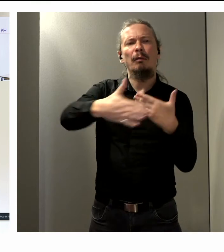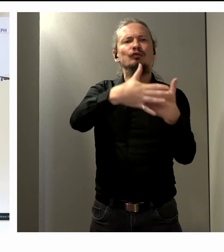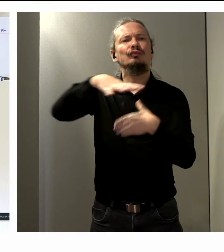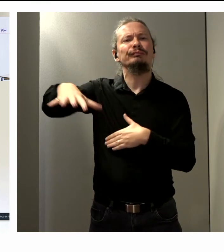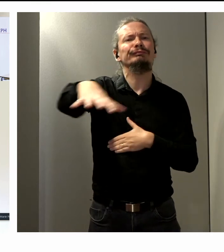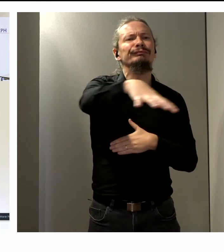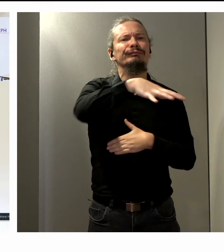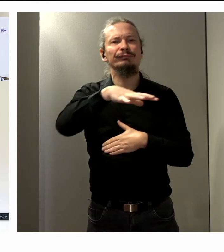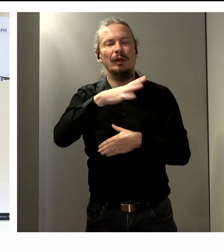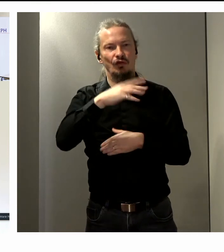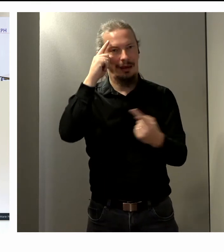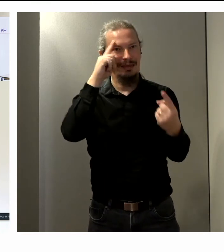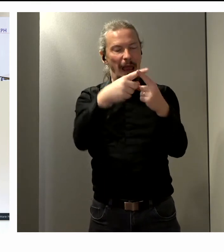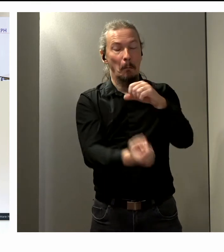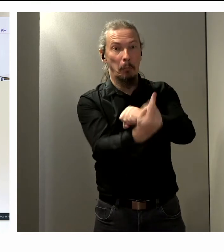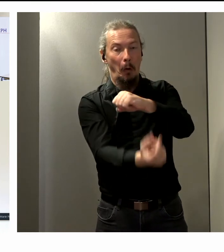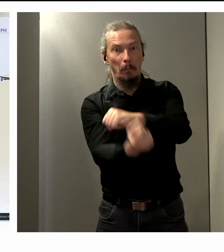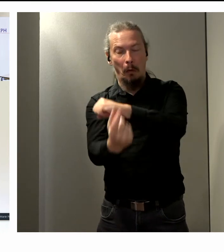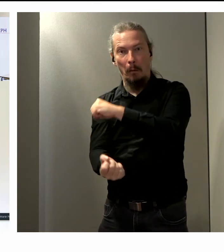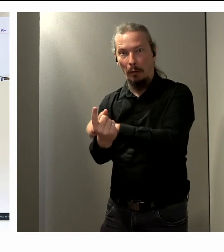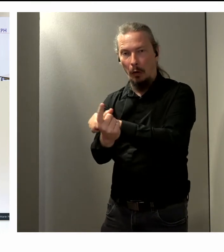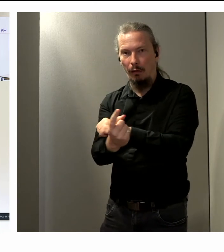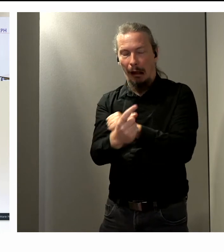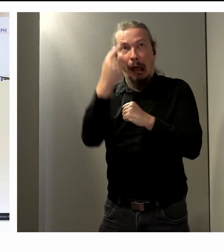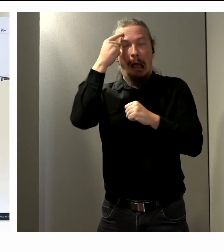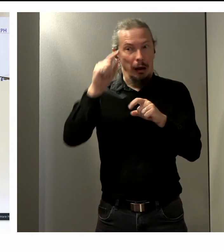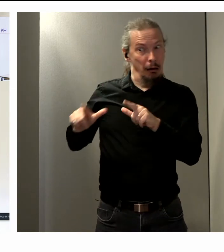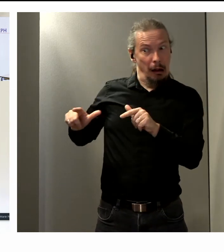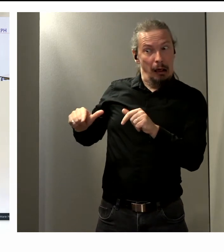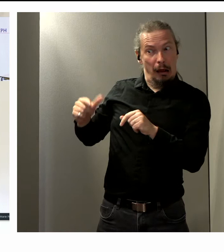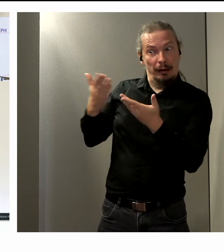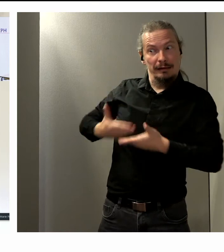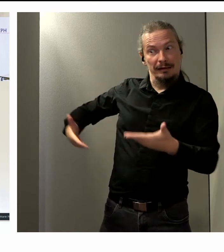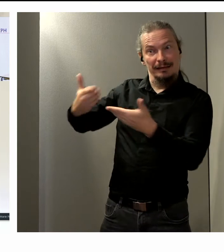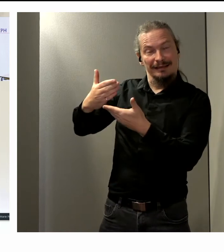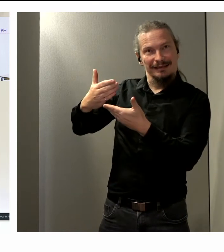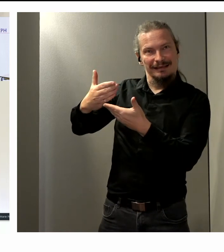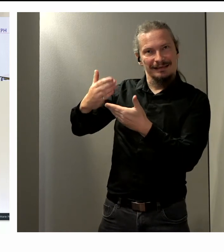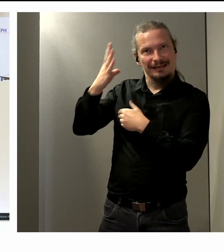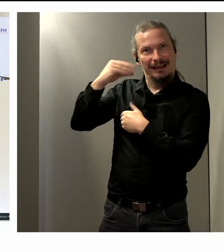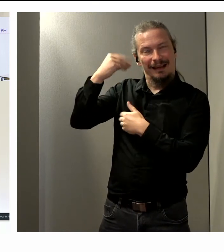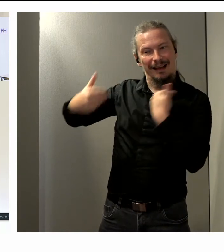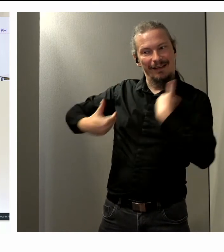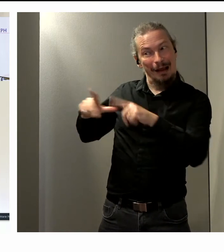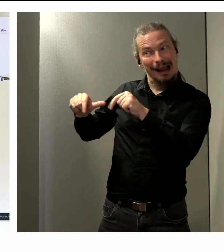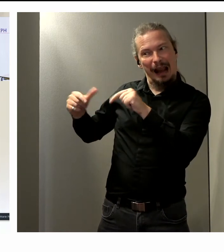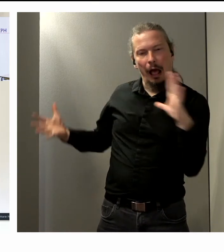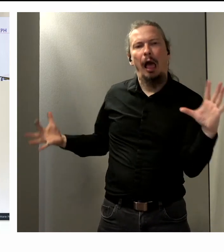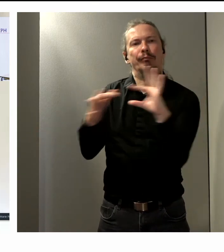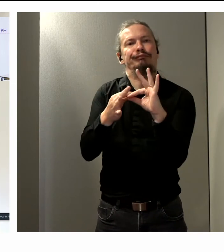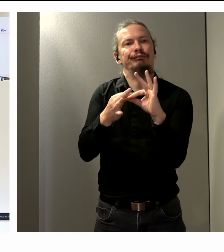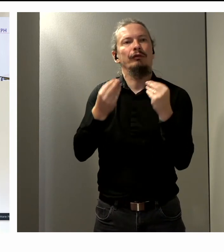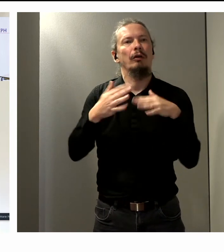sur des domaines innovants. À ce moment-là, c'est aussi quelque chose qui peut contribuer à l'insertion des étudiants handicapés.